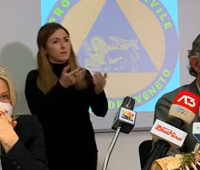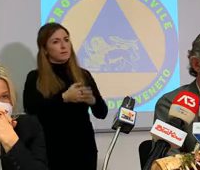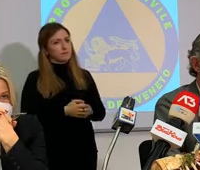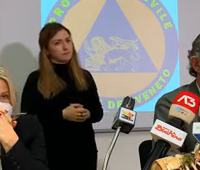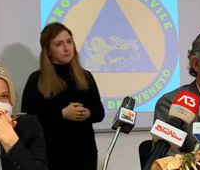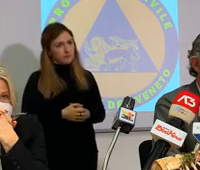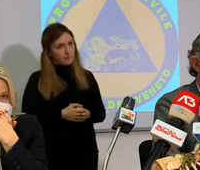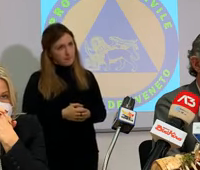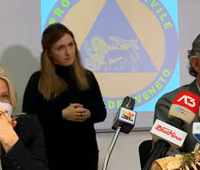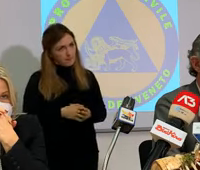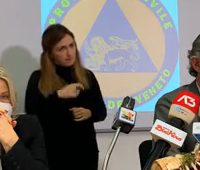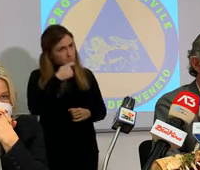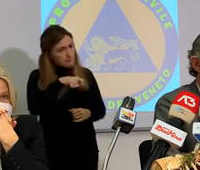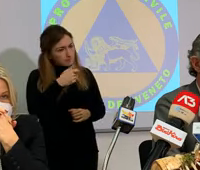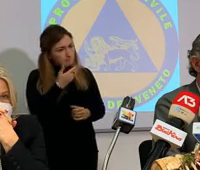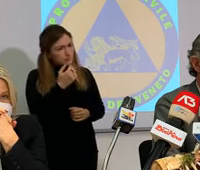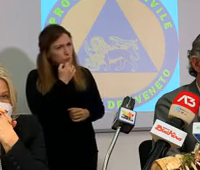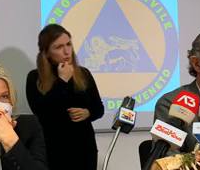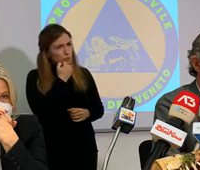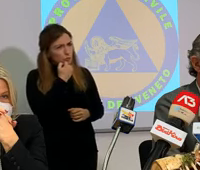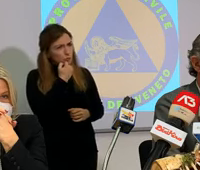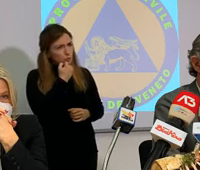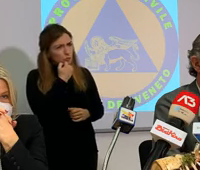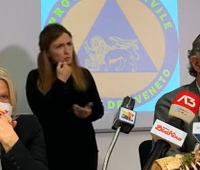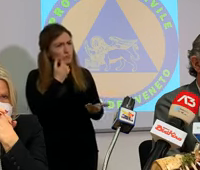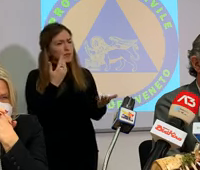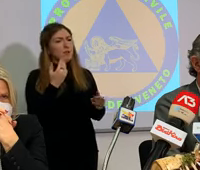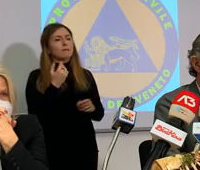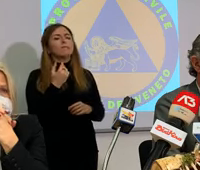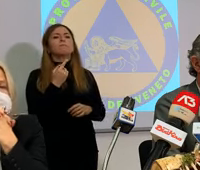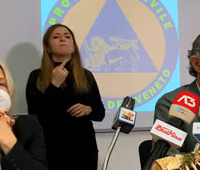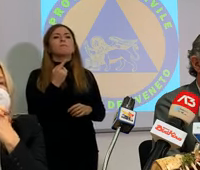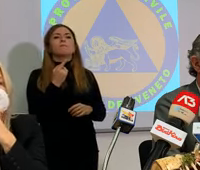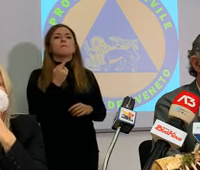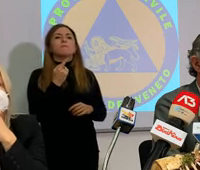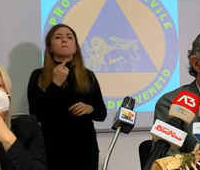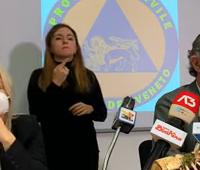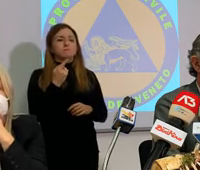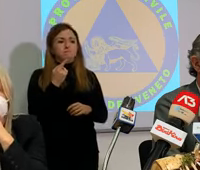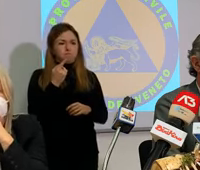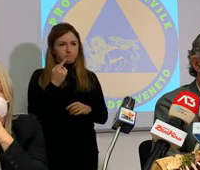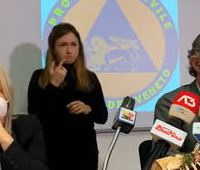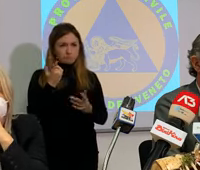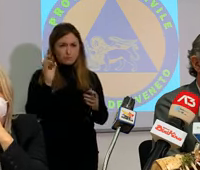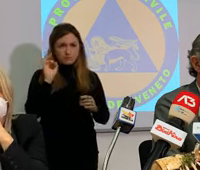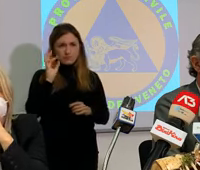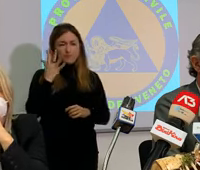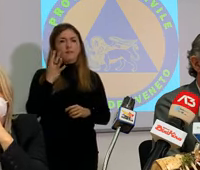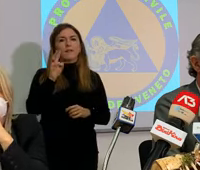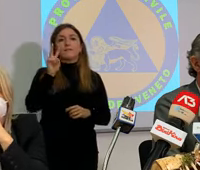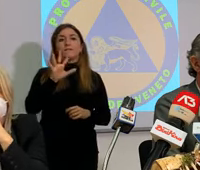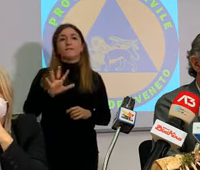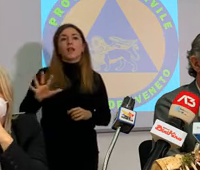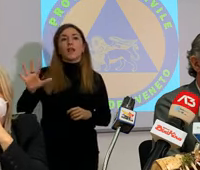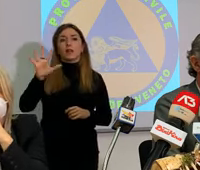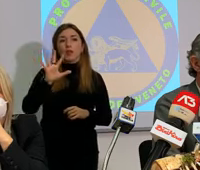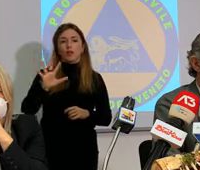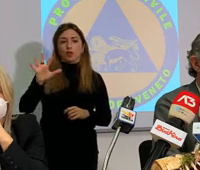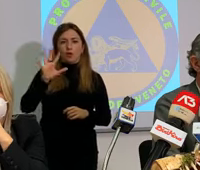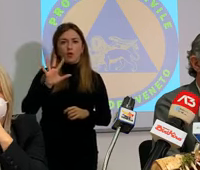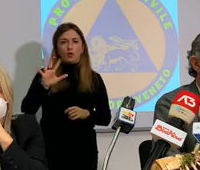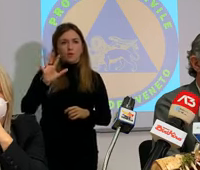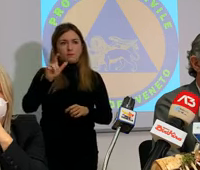presidente mi scusi è una domanda che guarda un po più in là però se l'incidenza dei veneti che